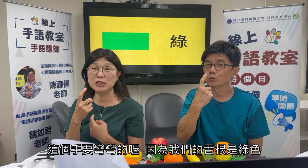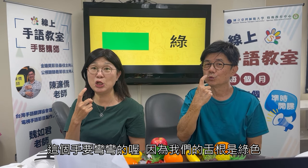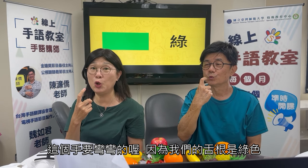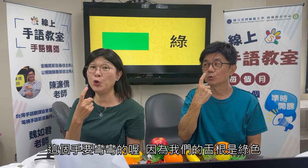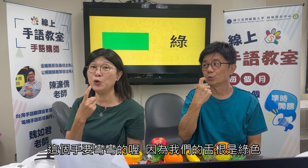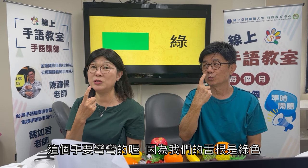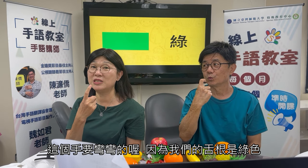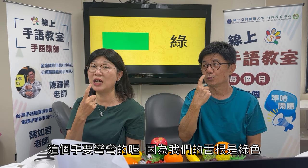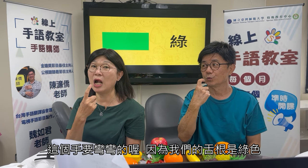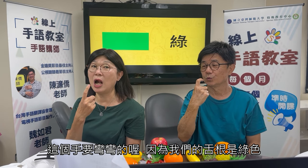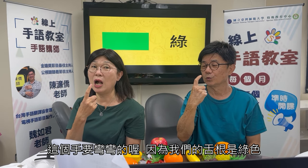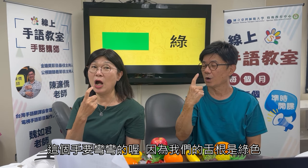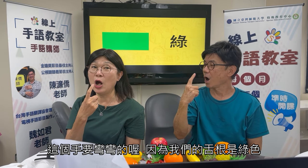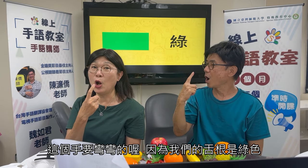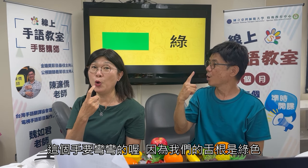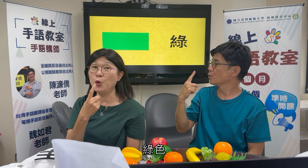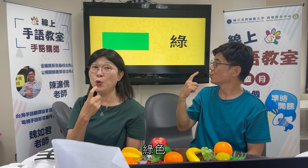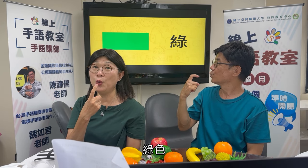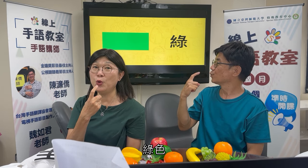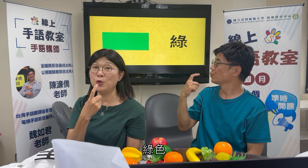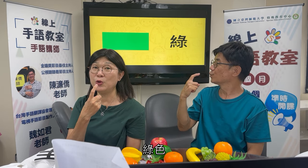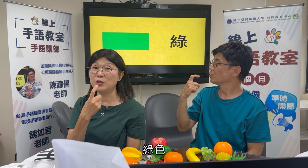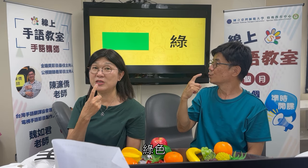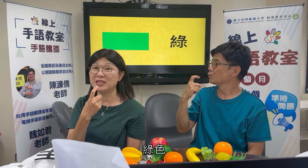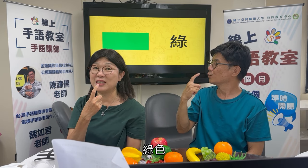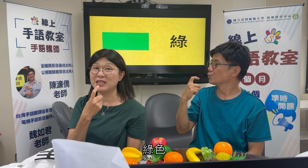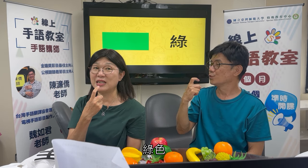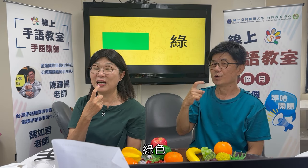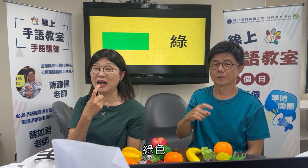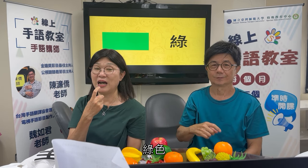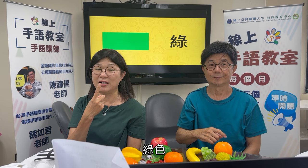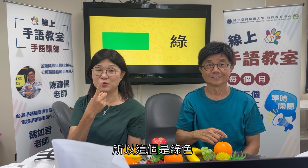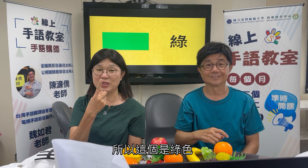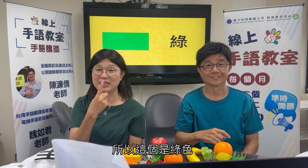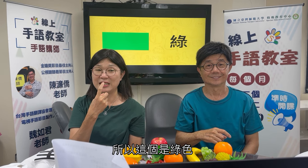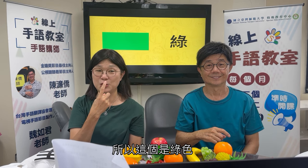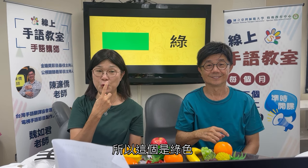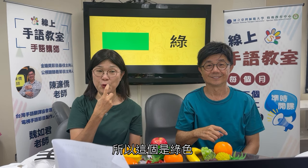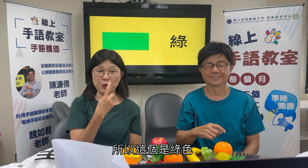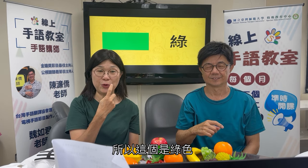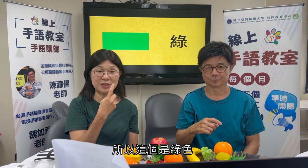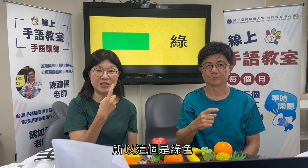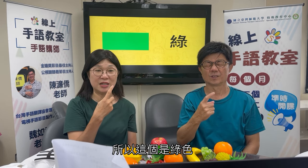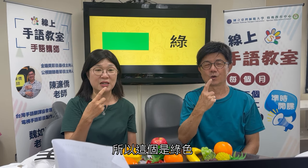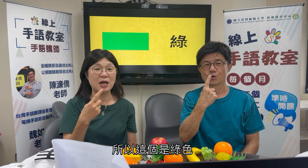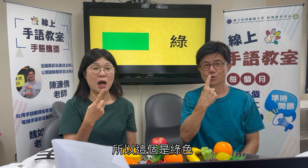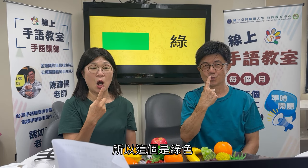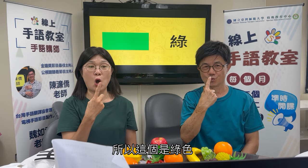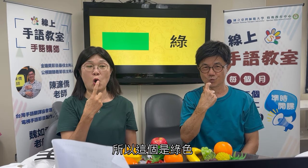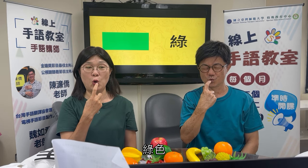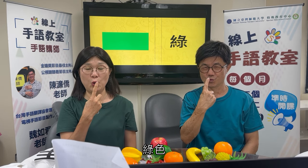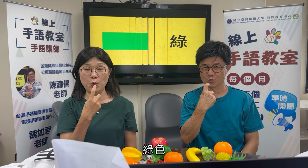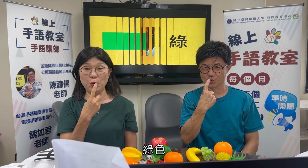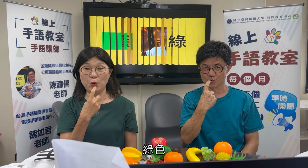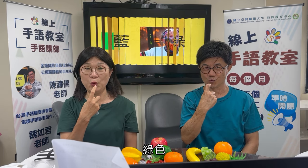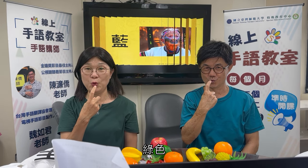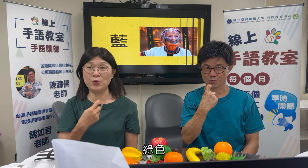绿色，绿色，好，所以这个是绿色，绿